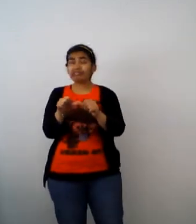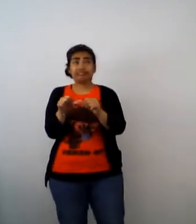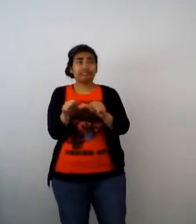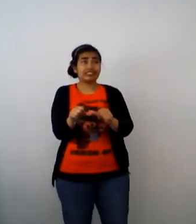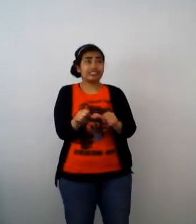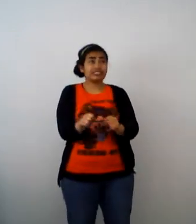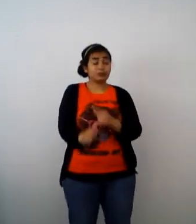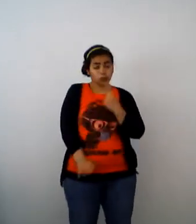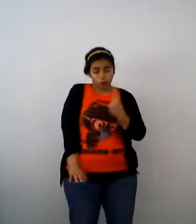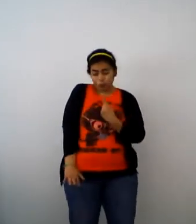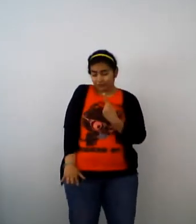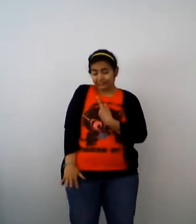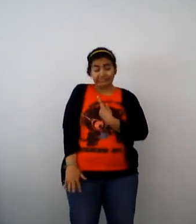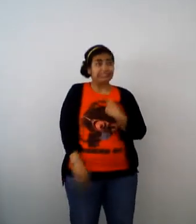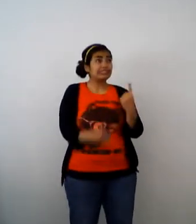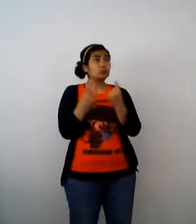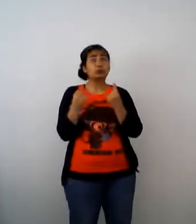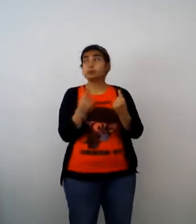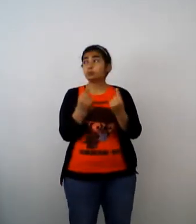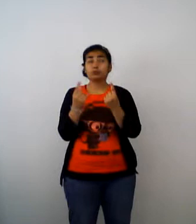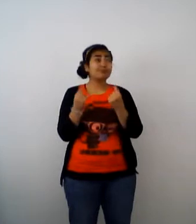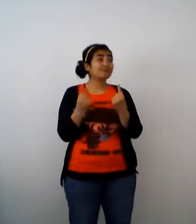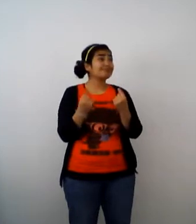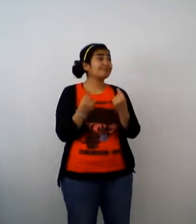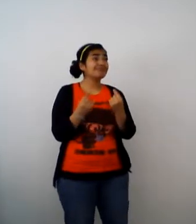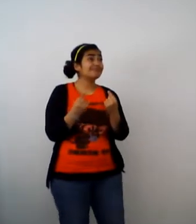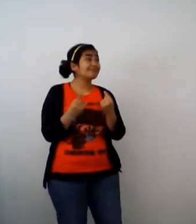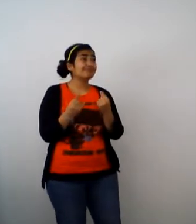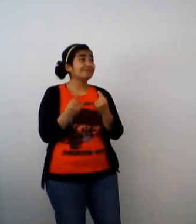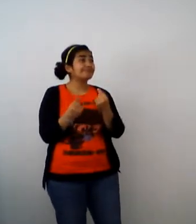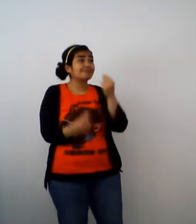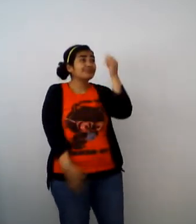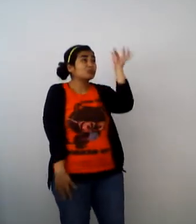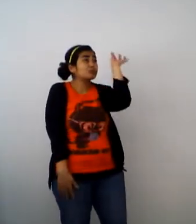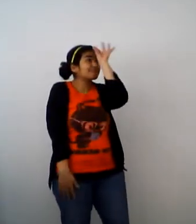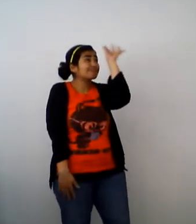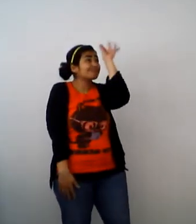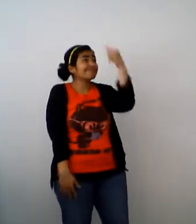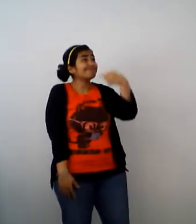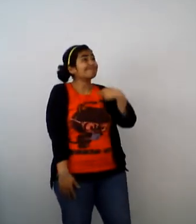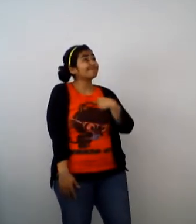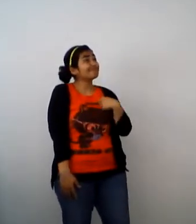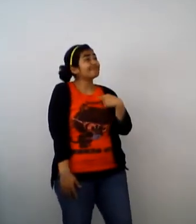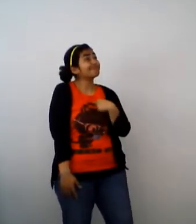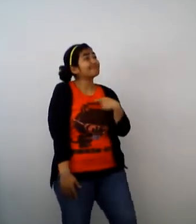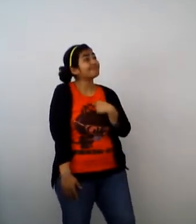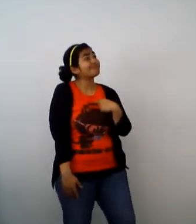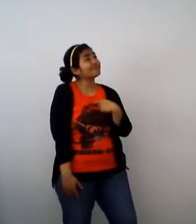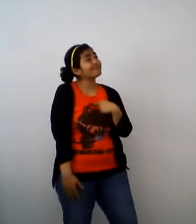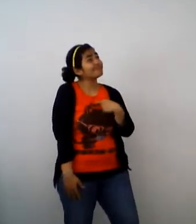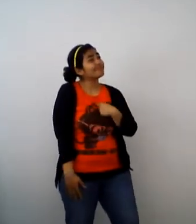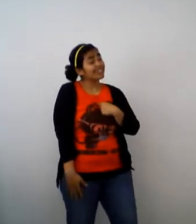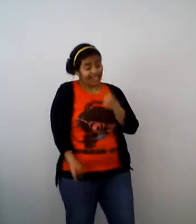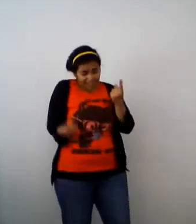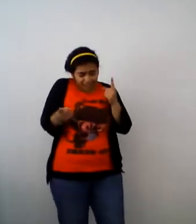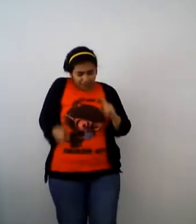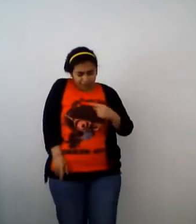Te necesito, Dios, ahora mismo. Pues levanto